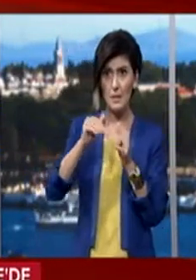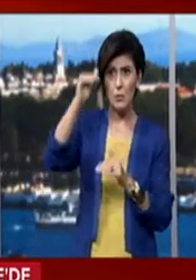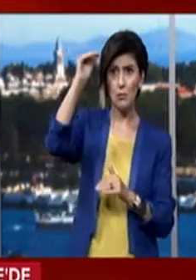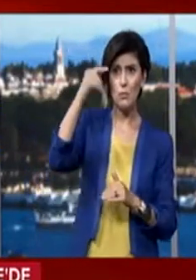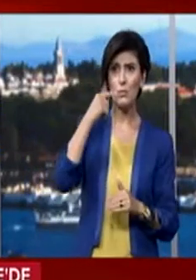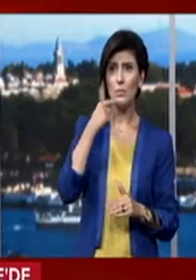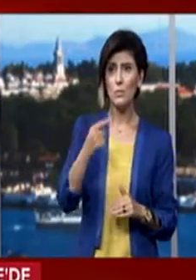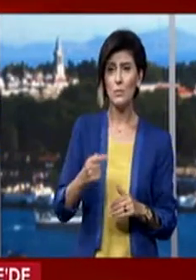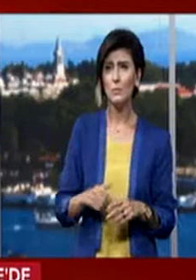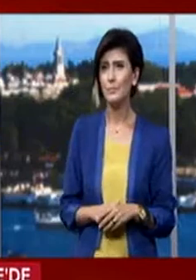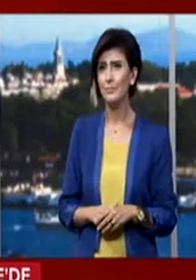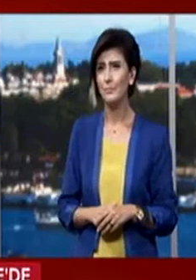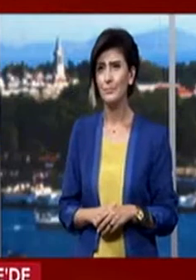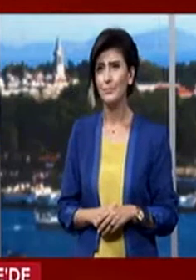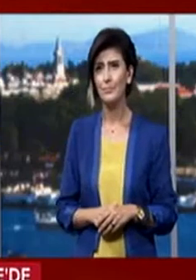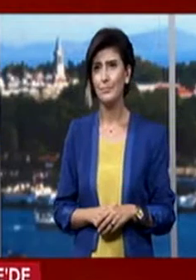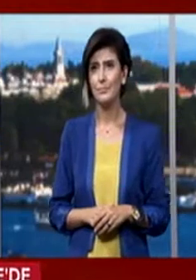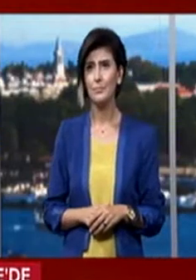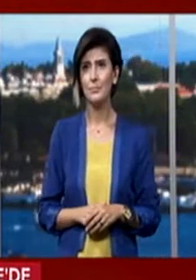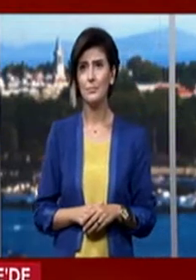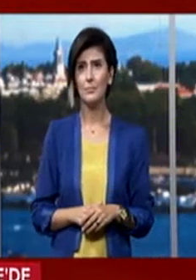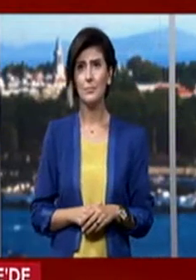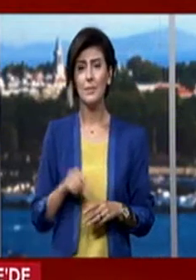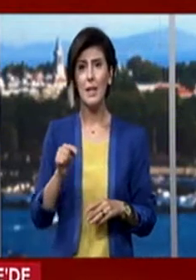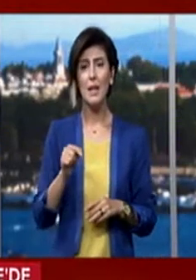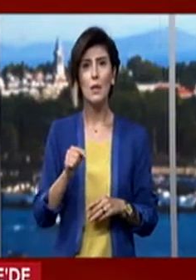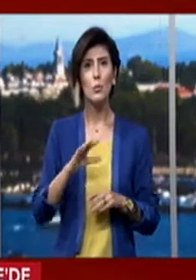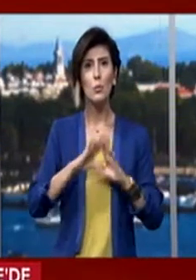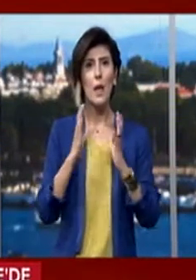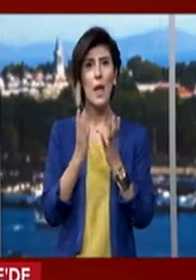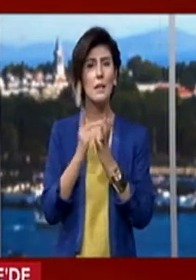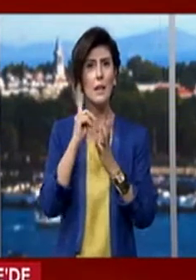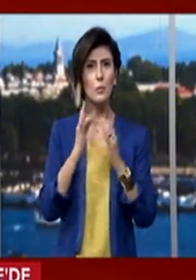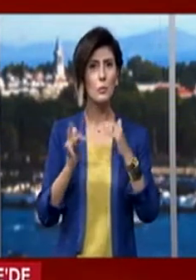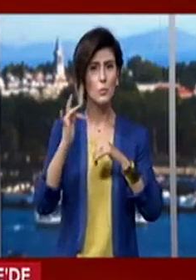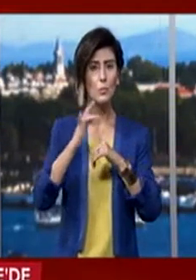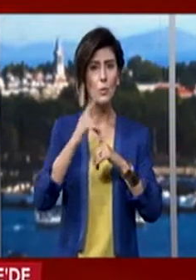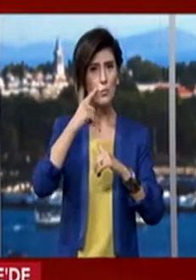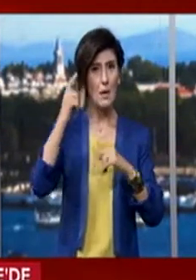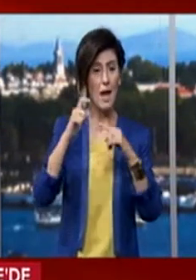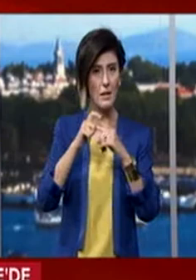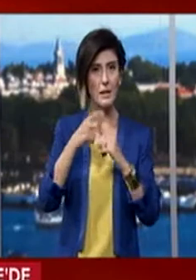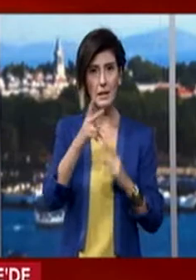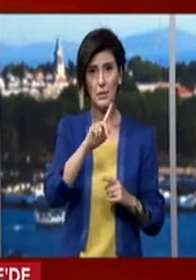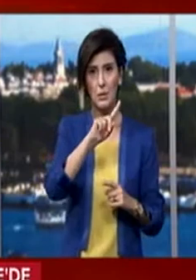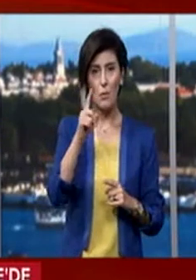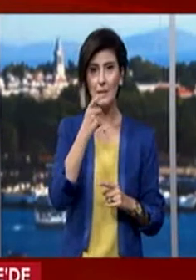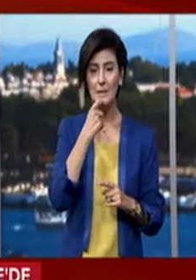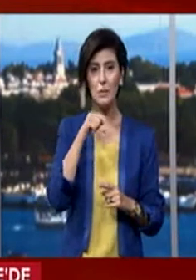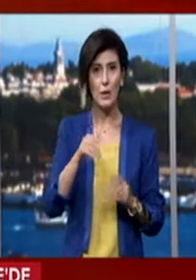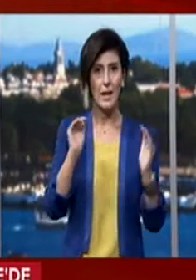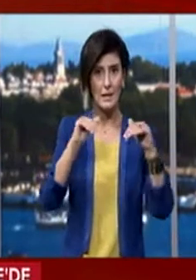Etrafı yeşilliklerle dolu. Belki dünyanın en yeşil bölgelerinden birindeyiz. Cumhurbaşkanı Recep Tayyip Erdoğan 2010 yılında buraya